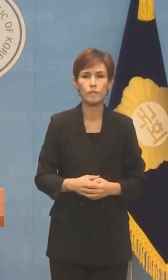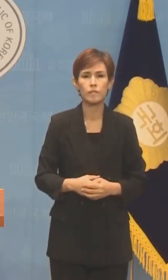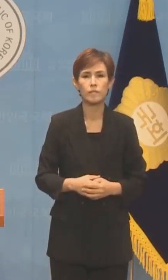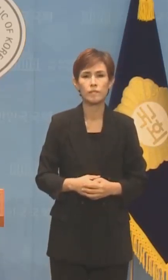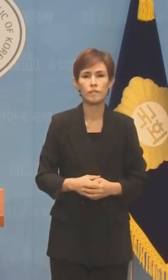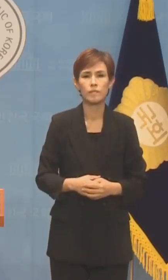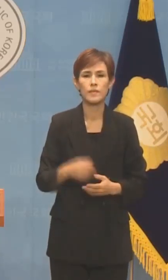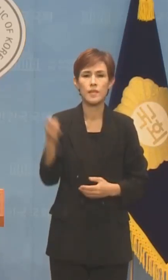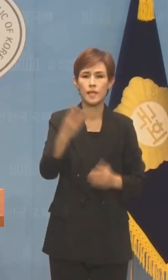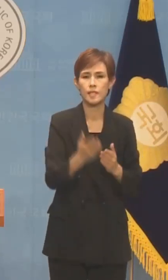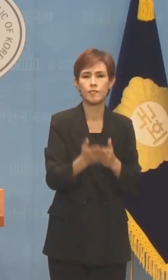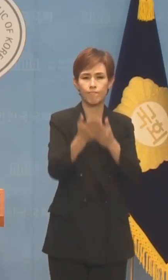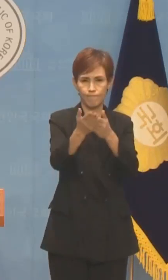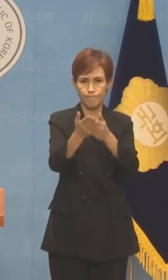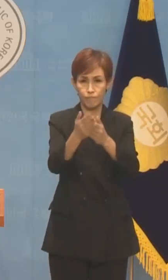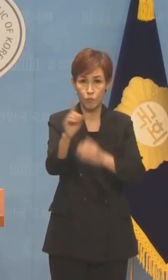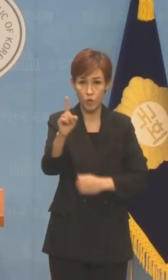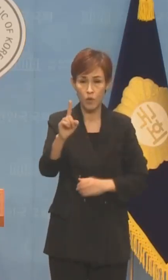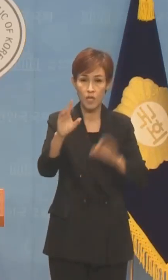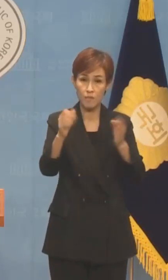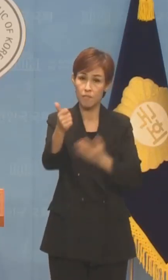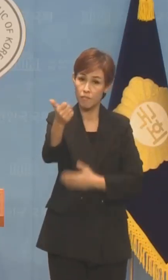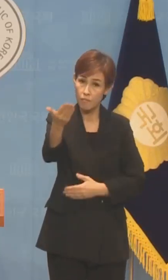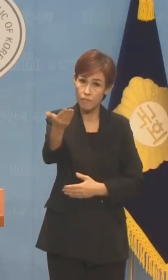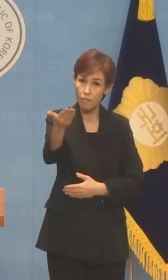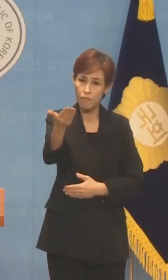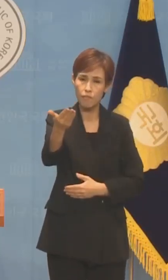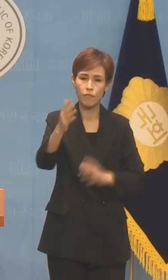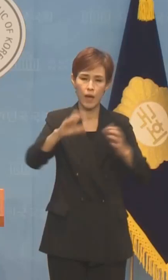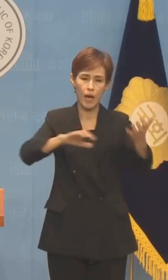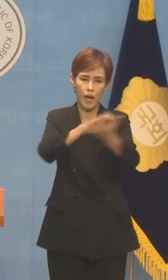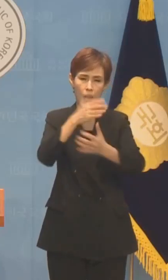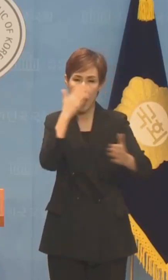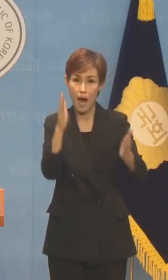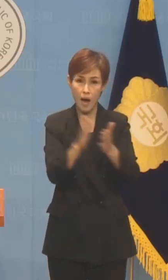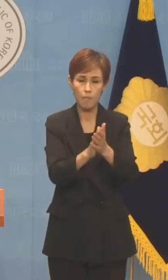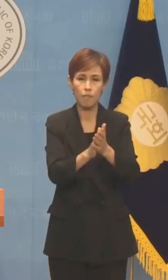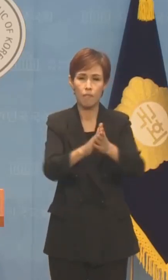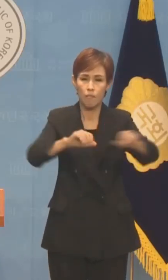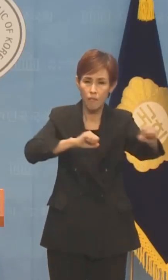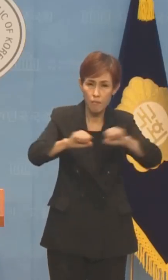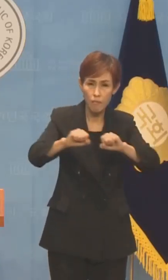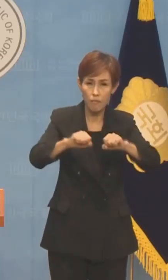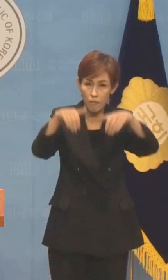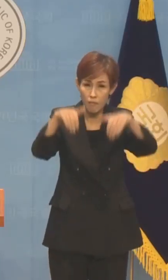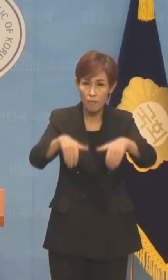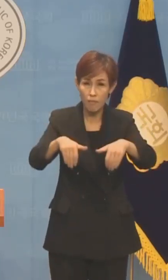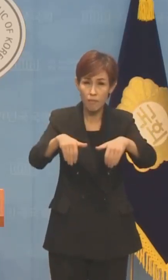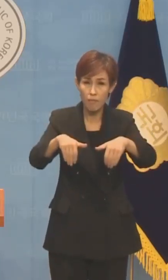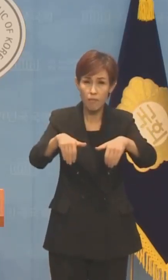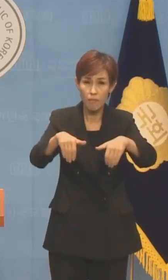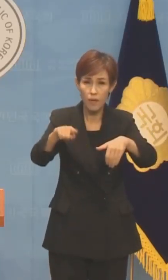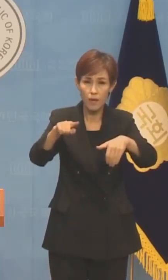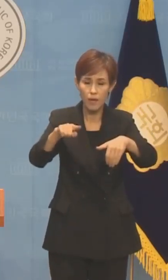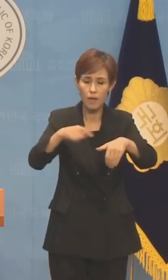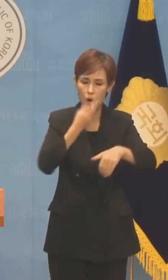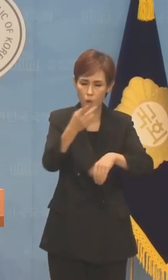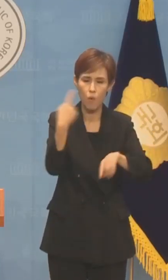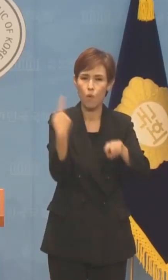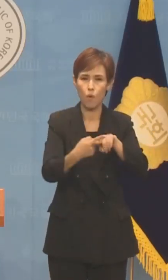재차 요구합니다. 김용원 위원은 내란 동조, 내란 집단의 하수인이라는 것을